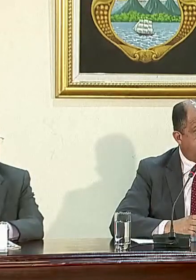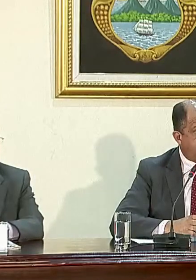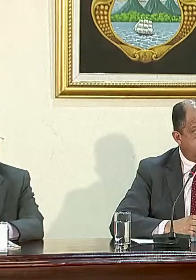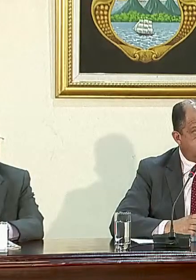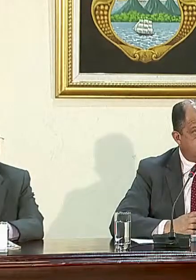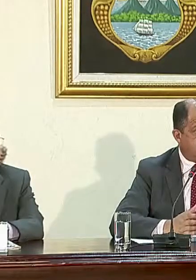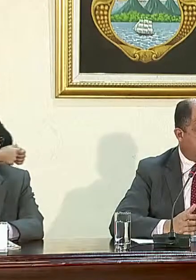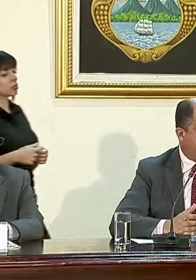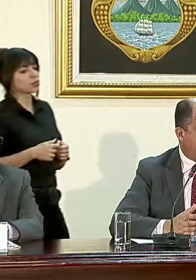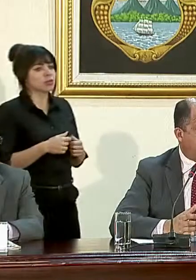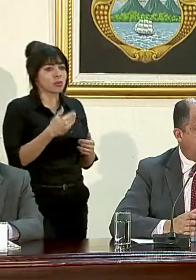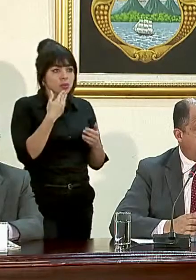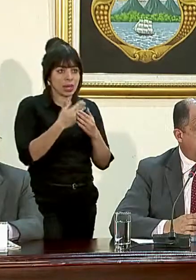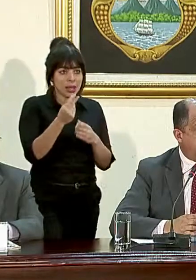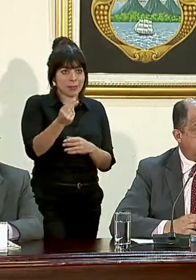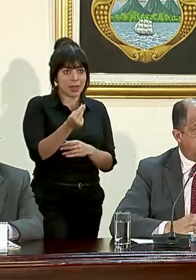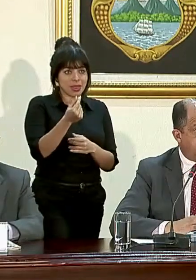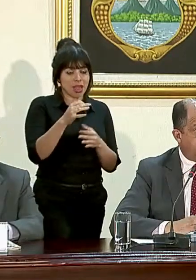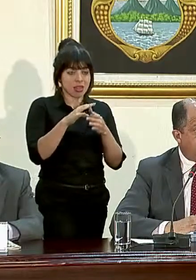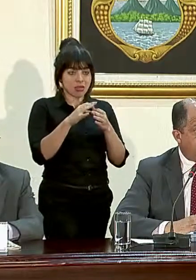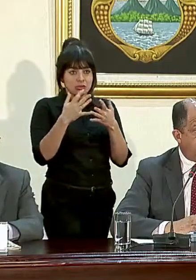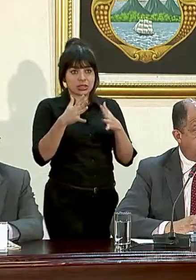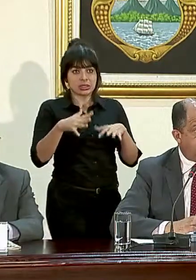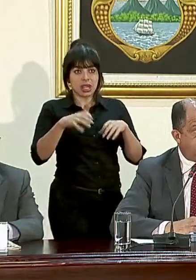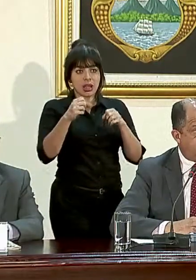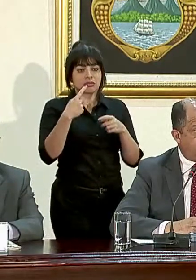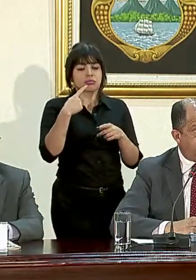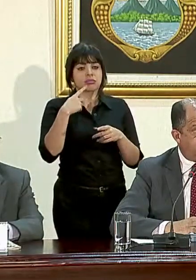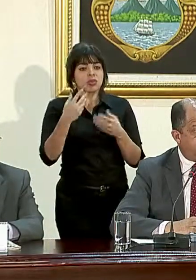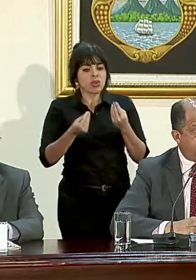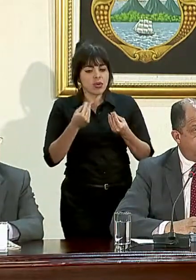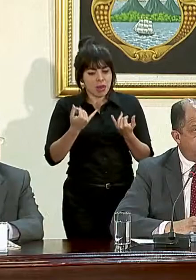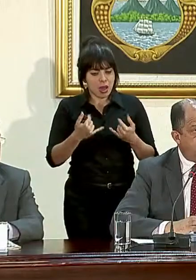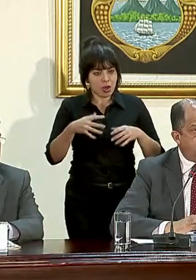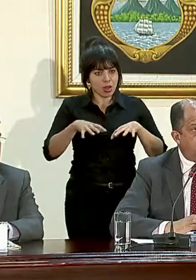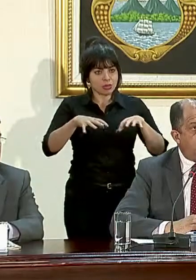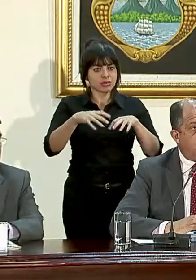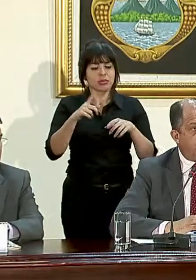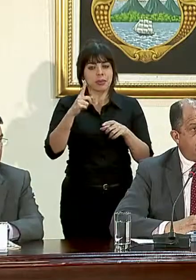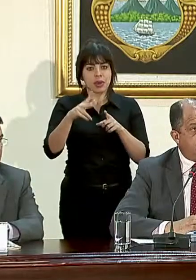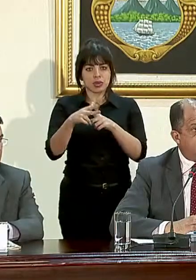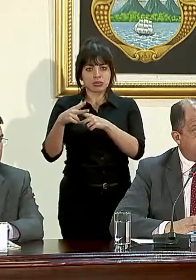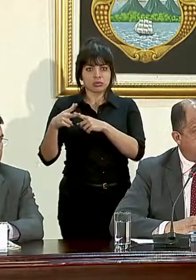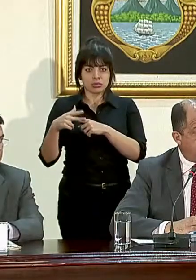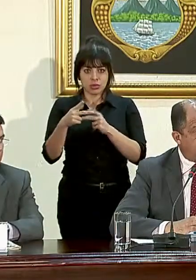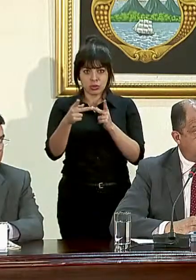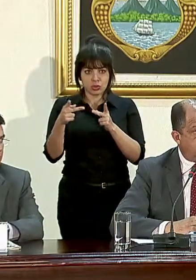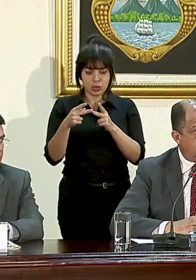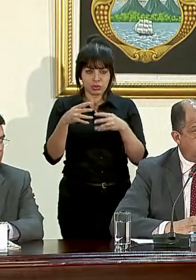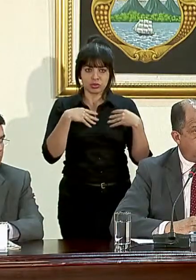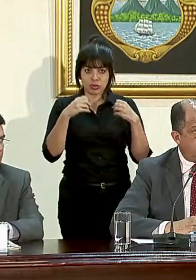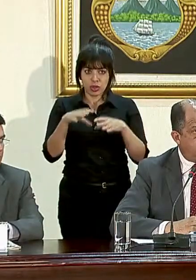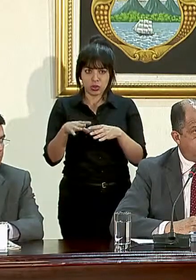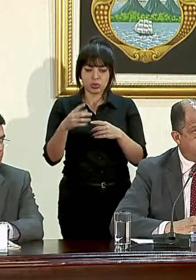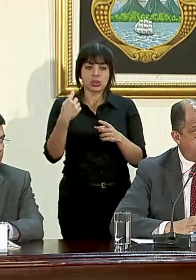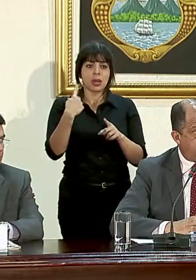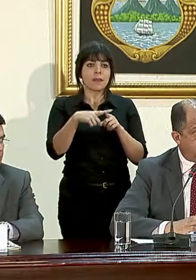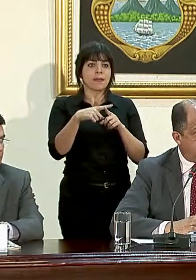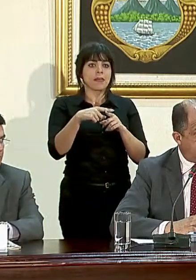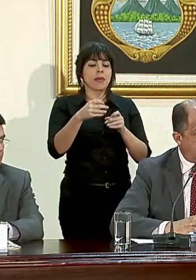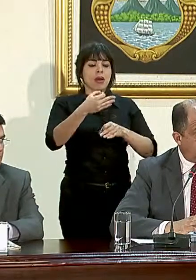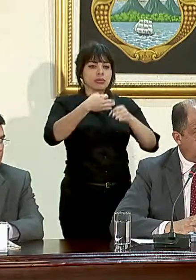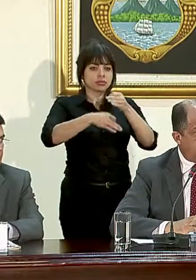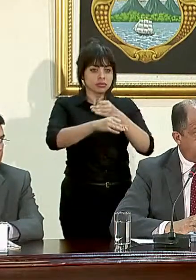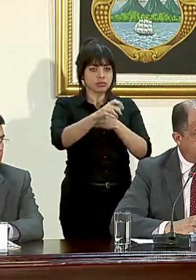inmediatas, las que ya hemos tomado, las destituciones y la solicitud de renuncia, la integración de una administración